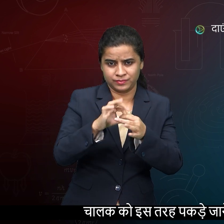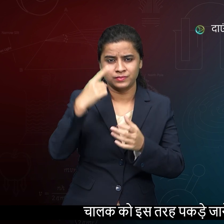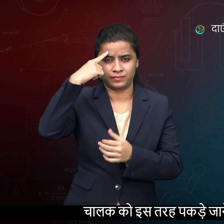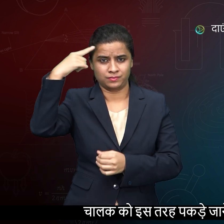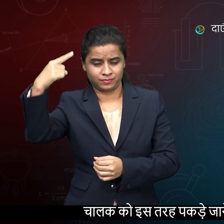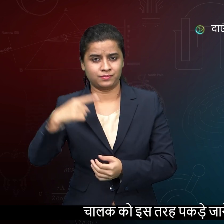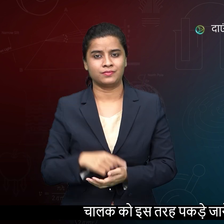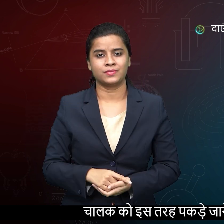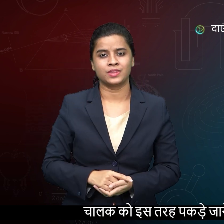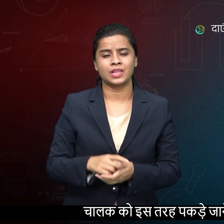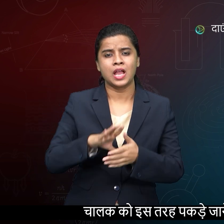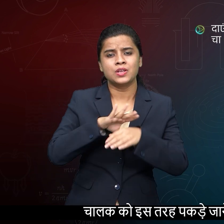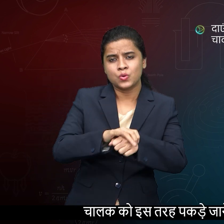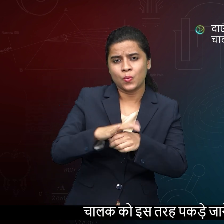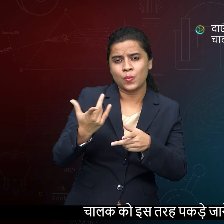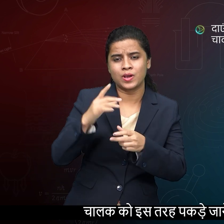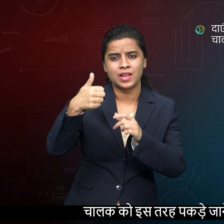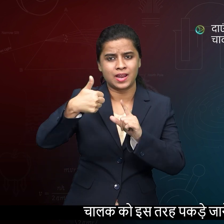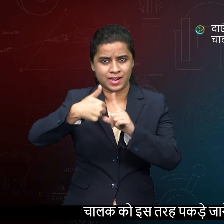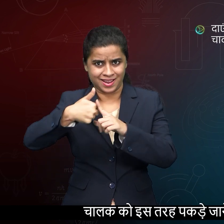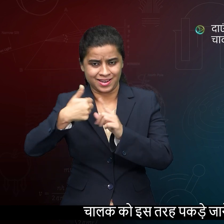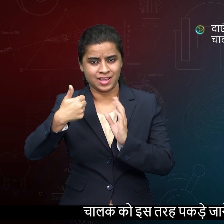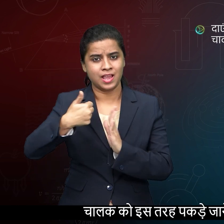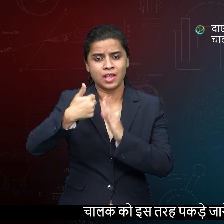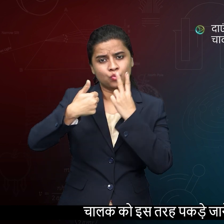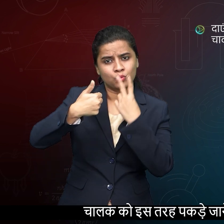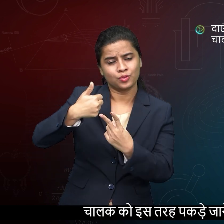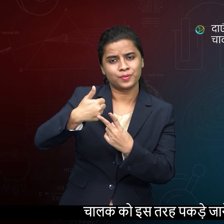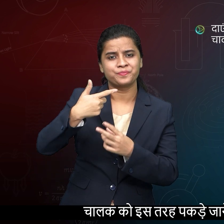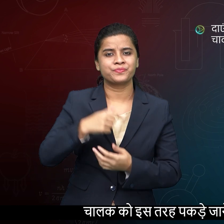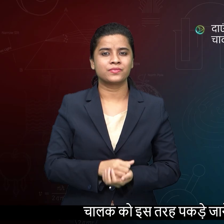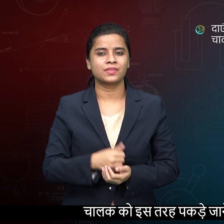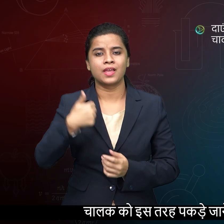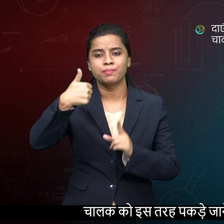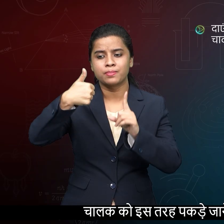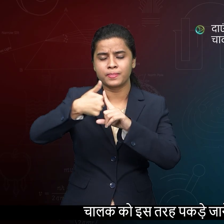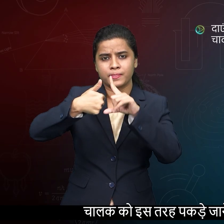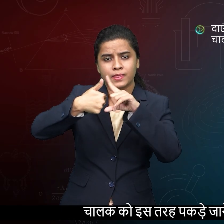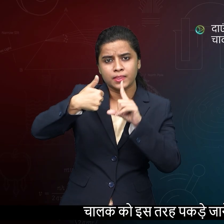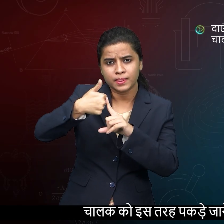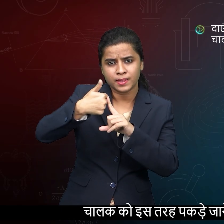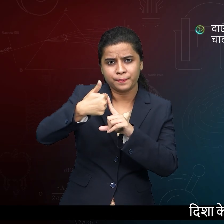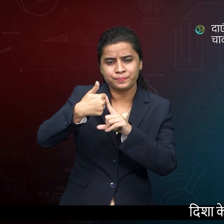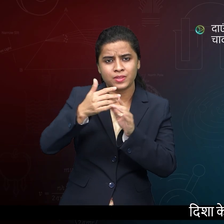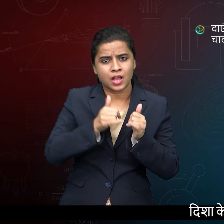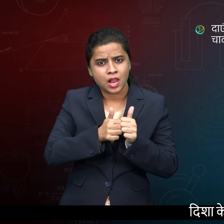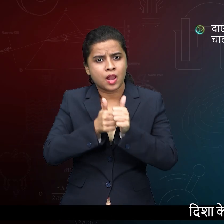चालक को इस तरह पकड़े जाने की कल्पना की जाती है कि अंगूठा धारा की दिशा के